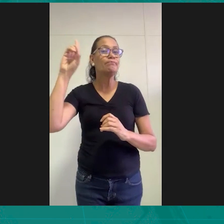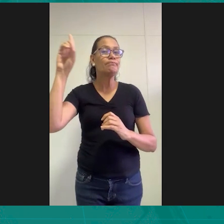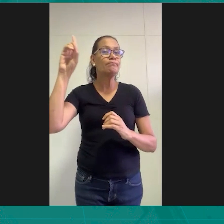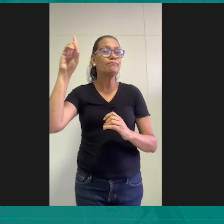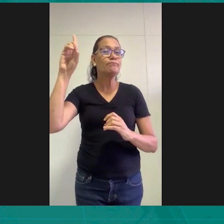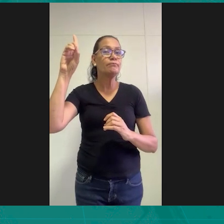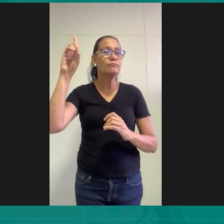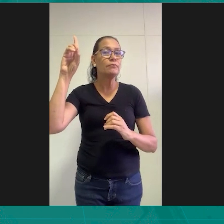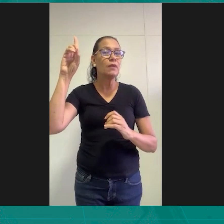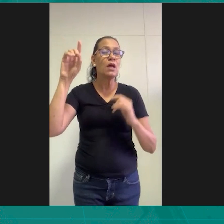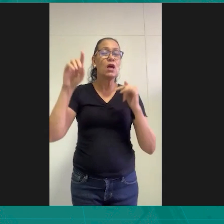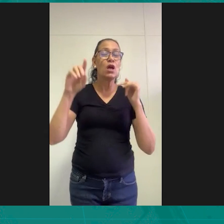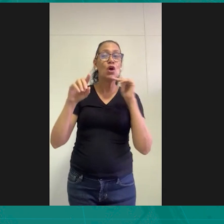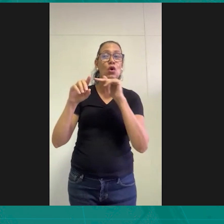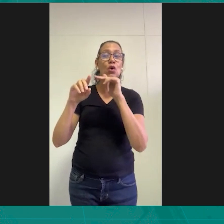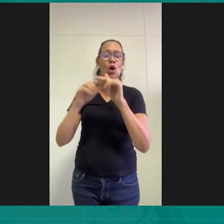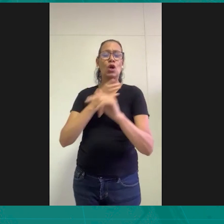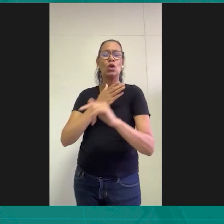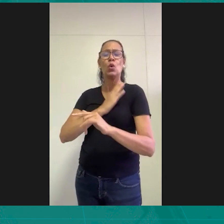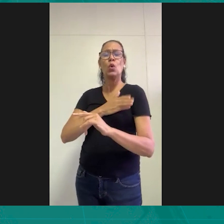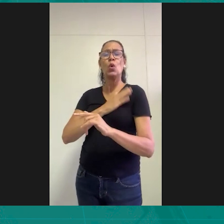construir, e